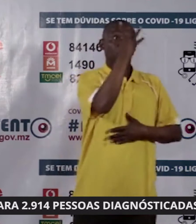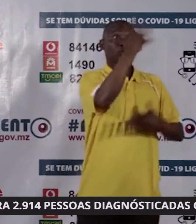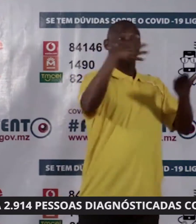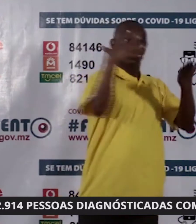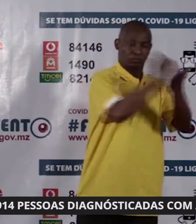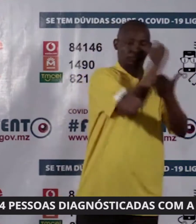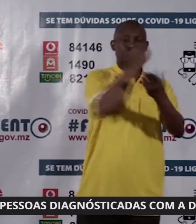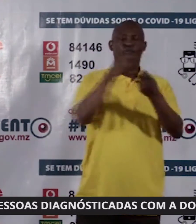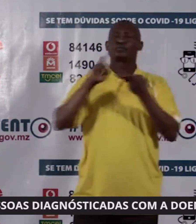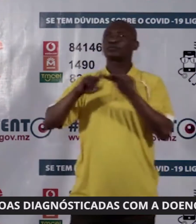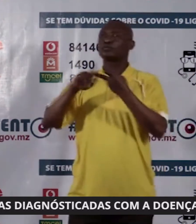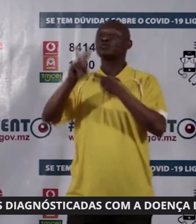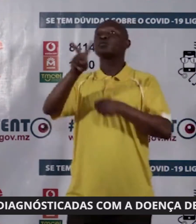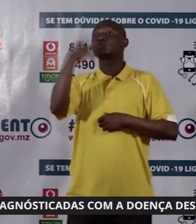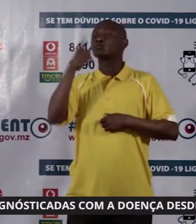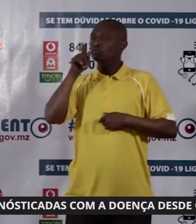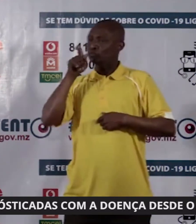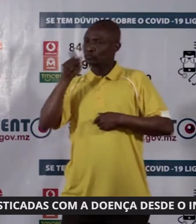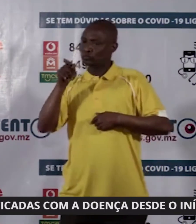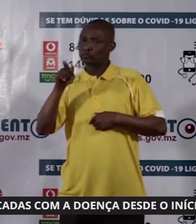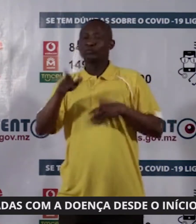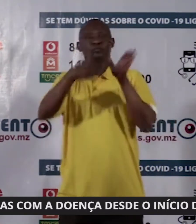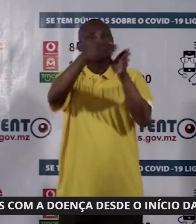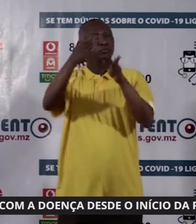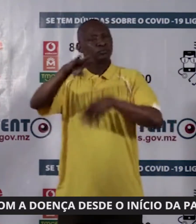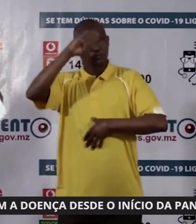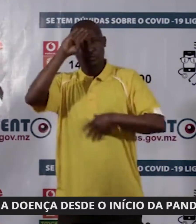rastreio de contactos com casos positivos.